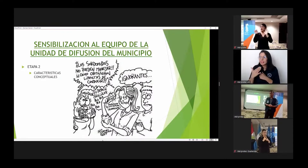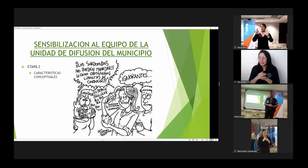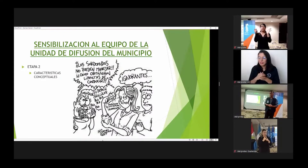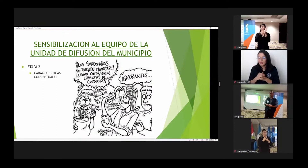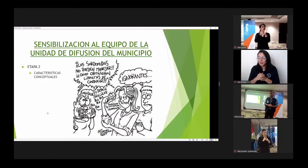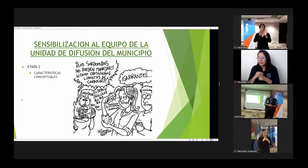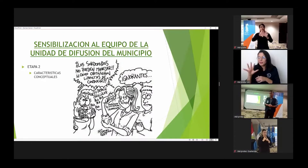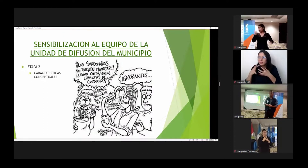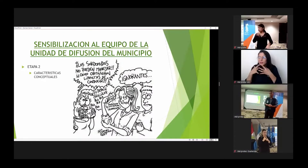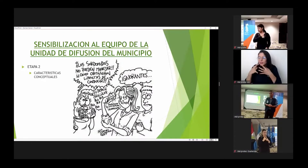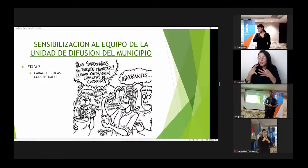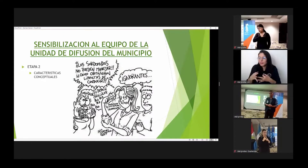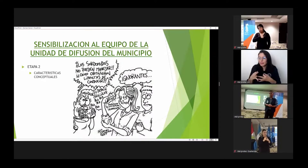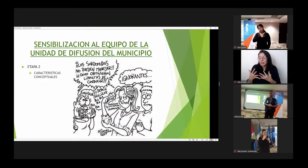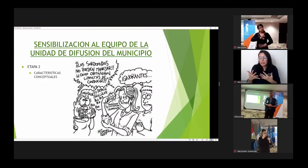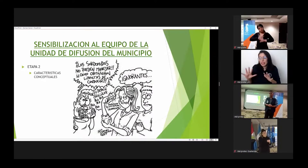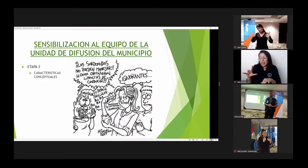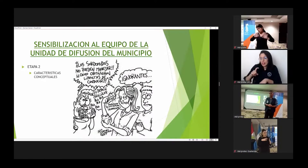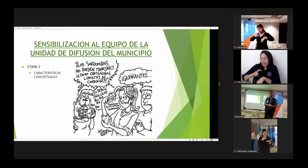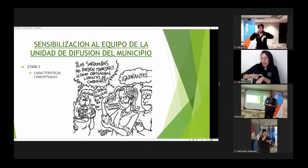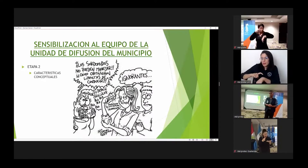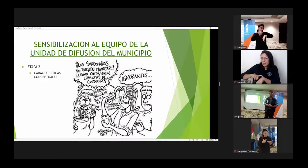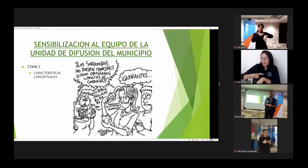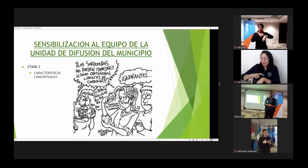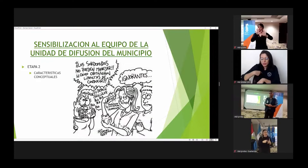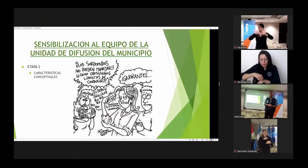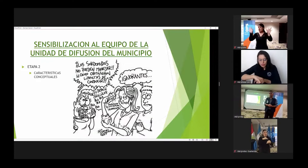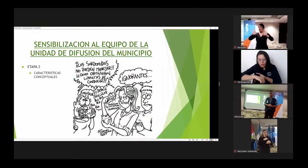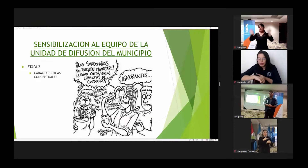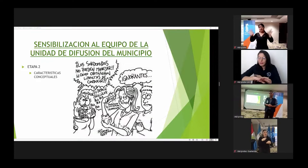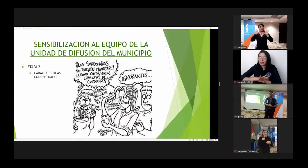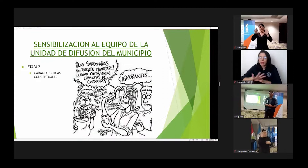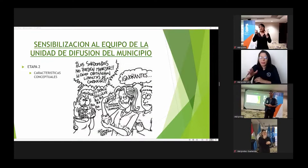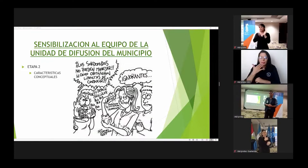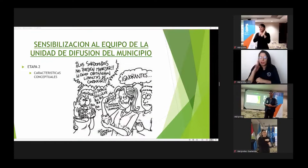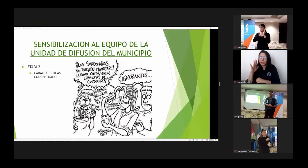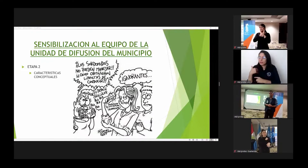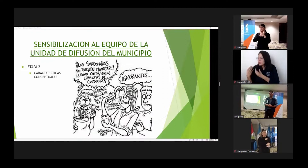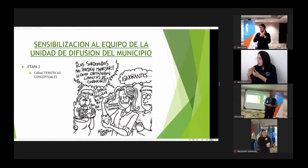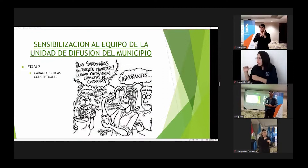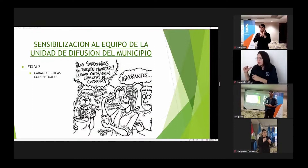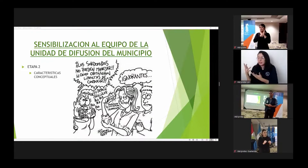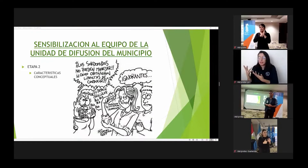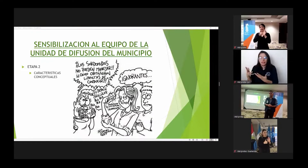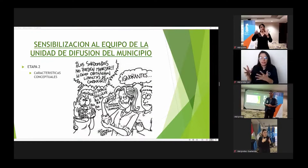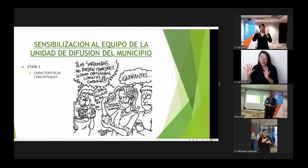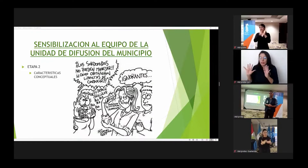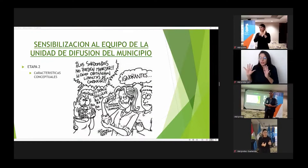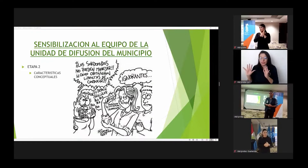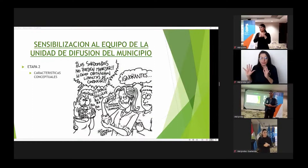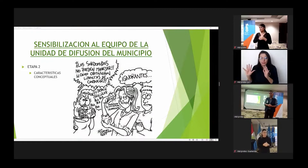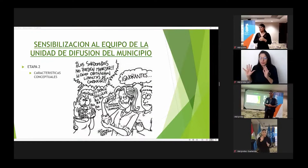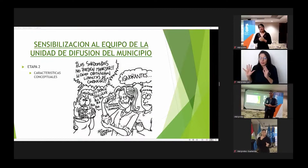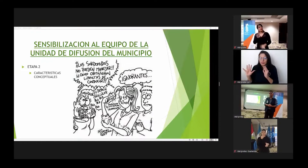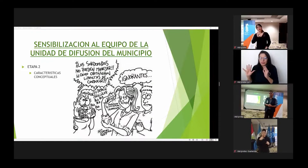Realmente yo ya vi la hora y realmente con mi compañera que ya le dije que ahorita ya no